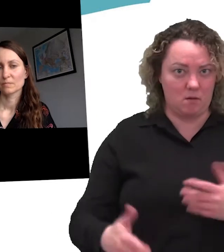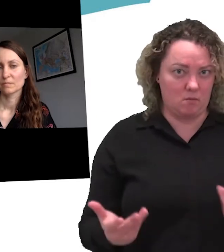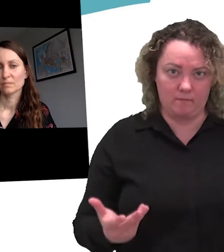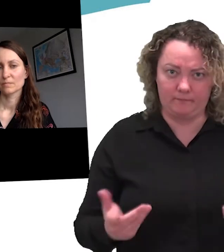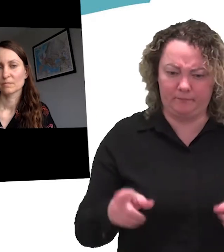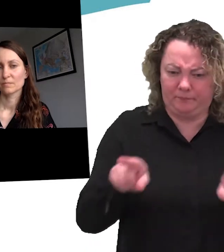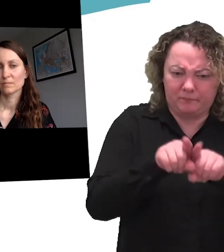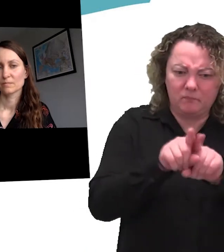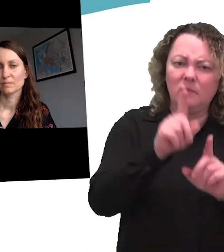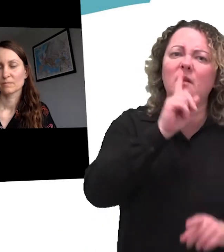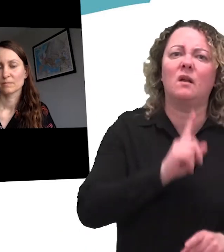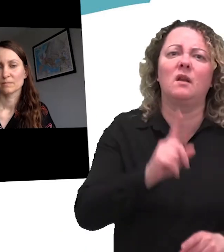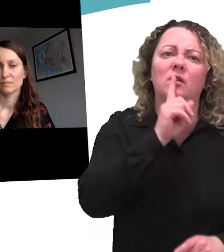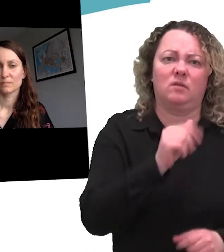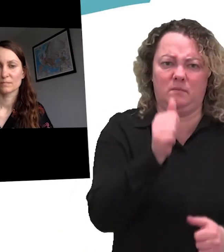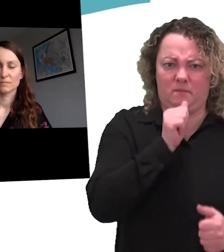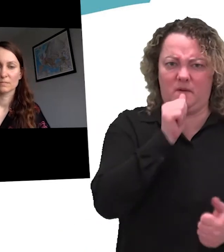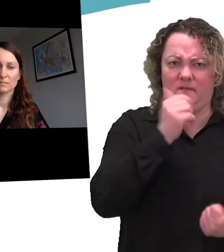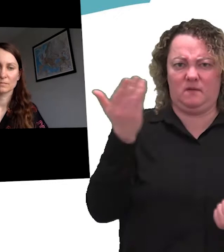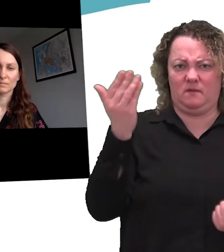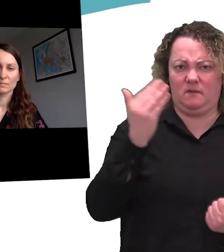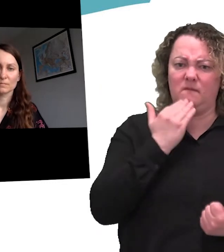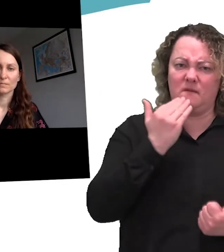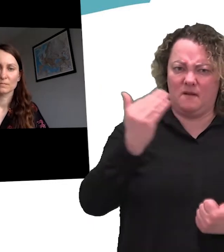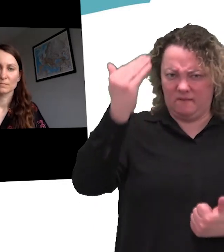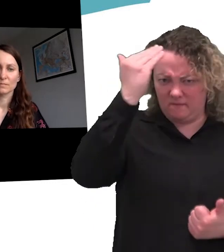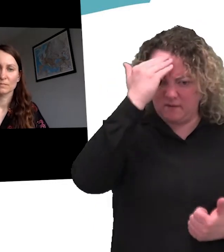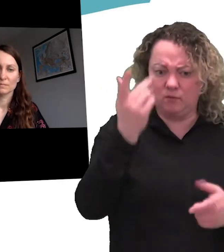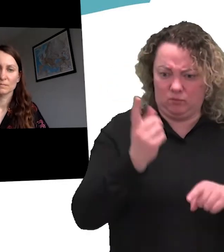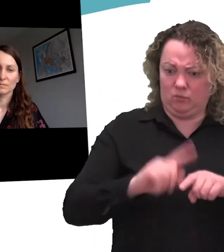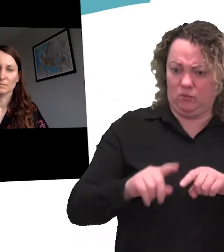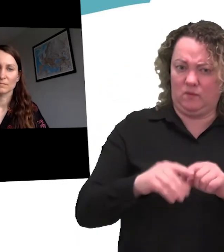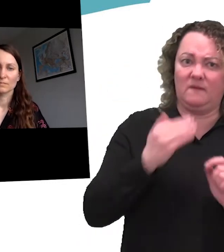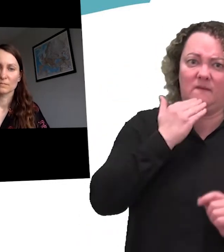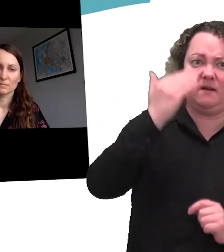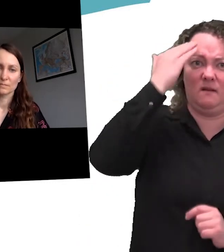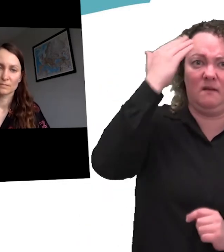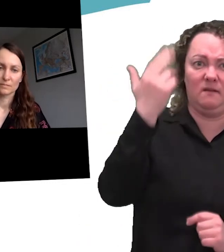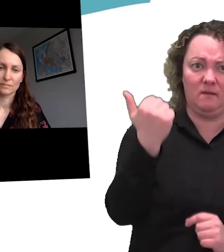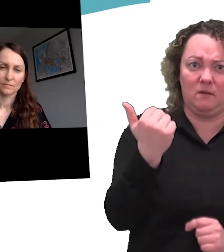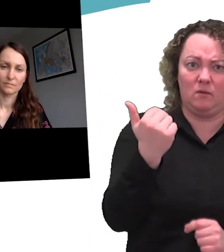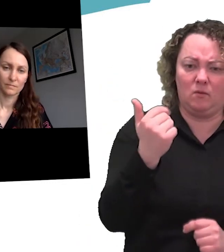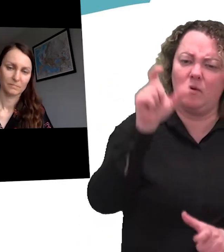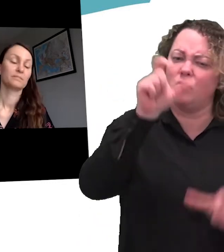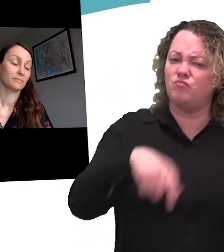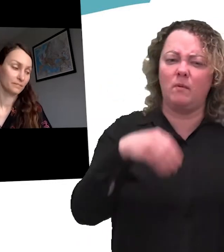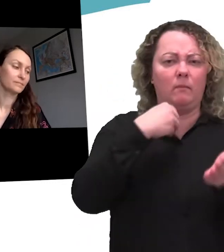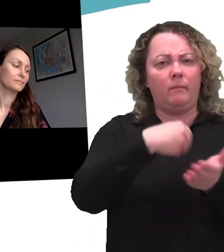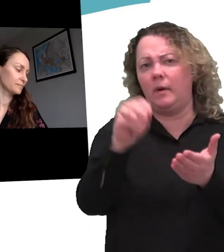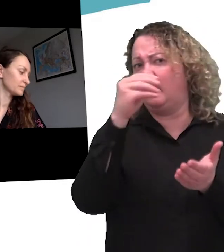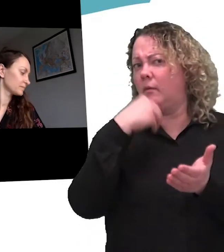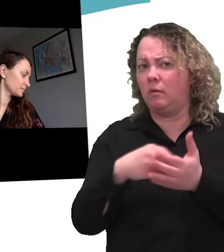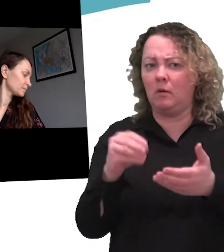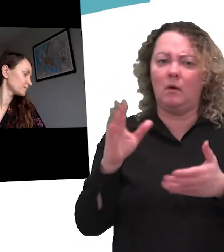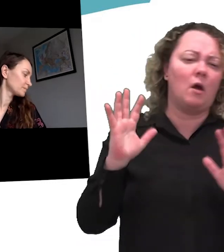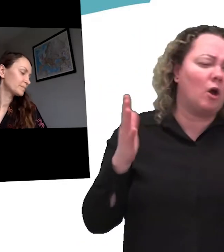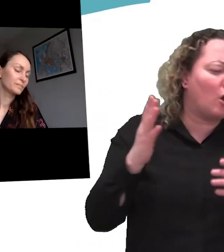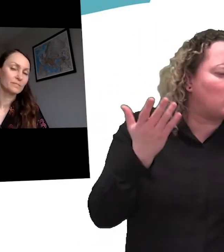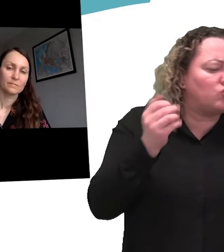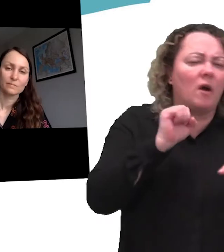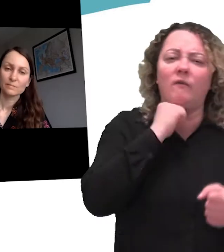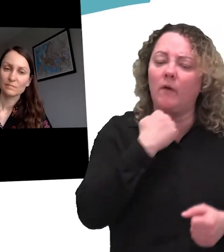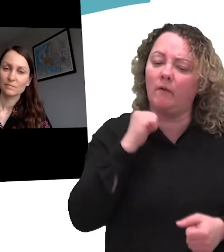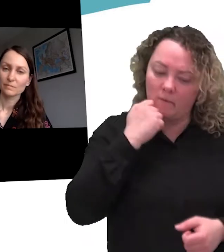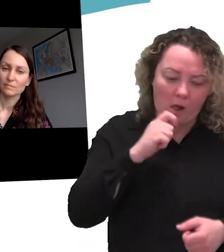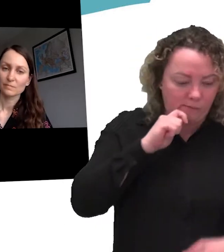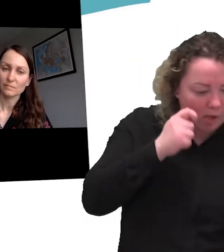vasarą artėjant ar vasarą, tai labai dažnai žmonės nusiperka ir kažką veikdami valgo. Taip. Mhm. Ne taip reikėtų